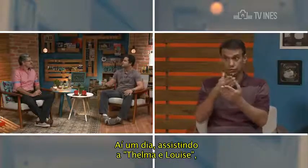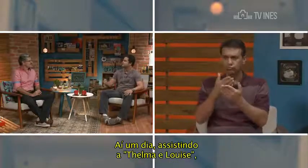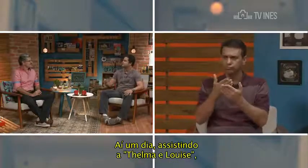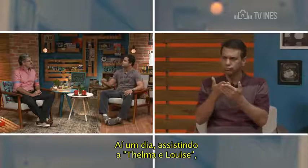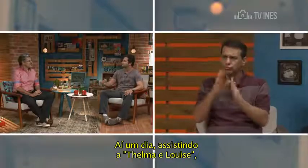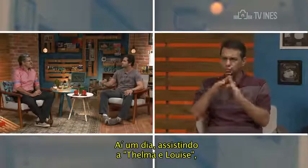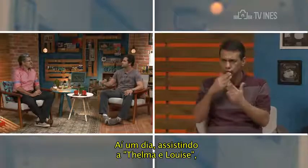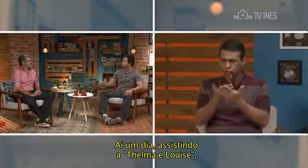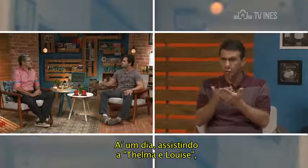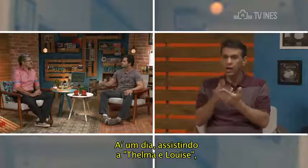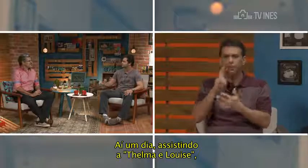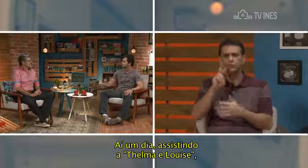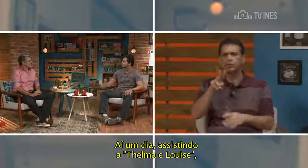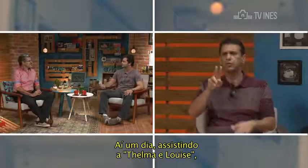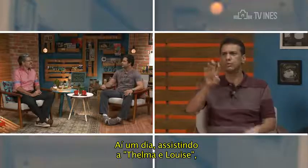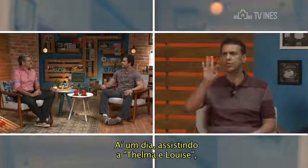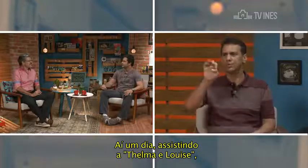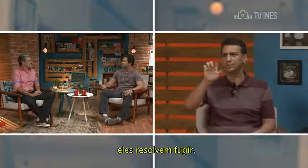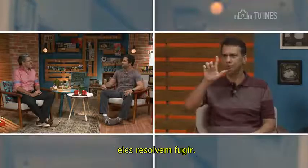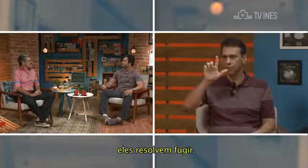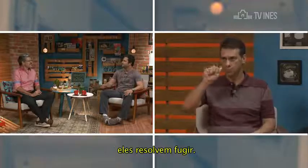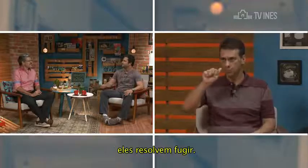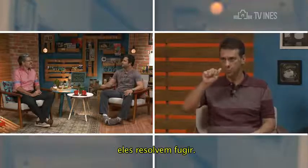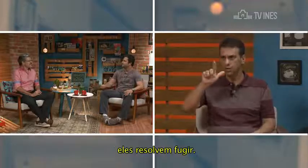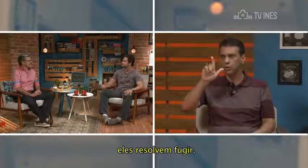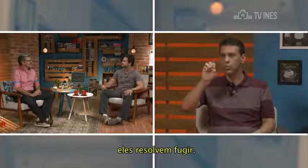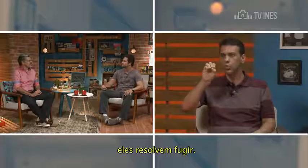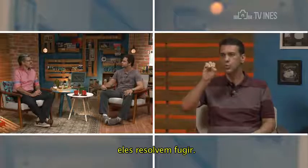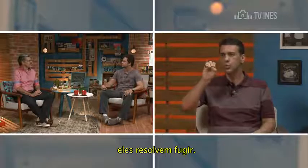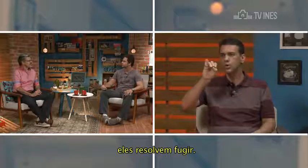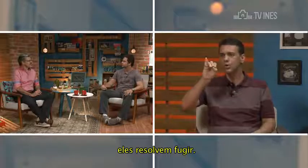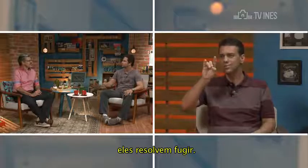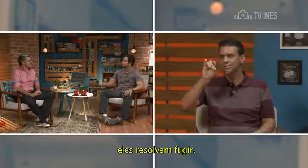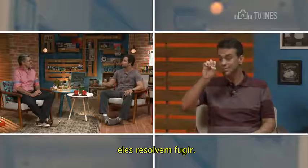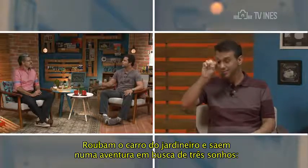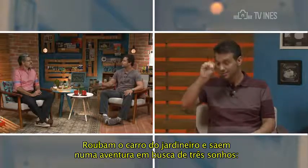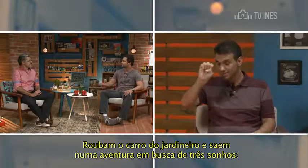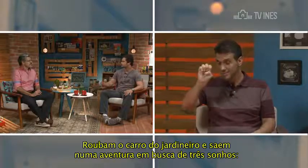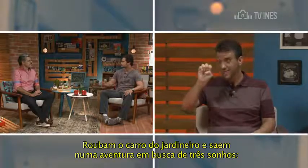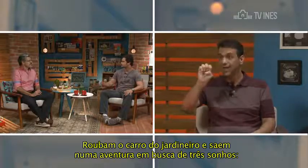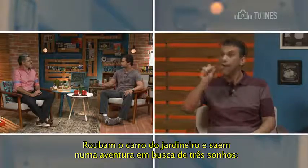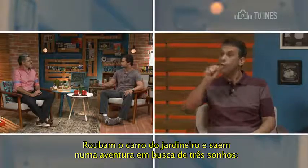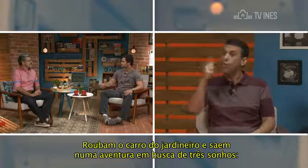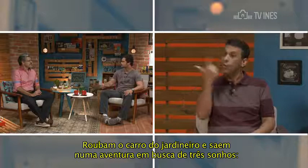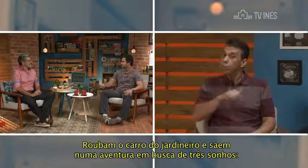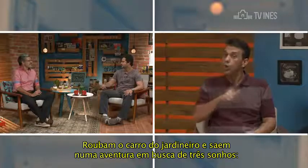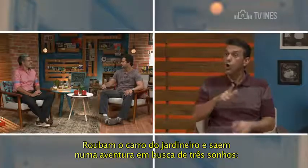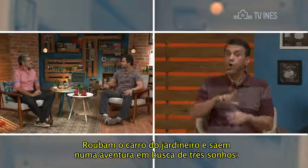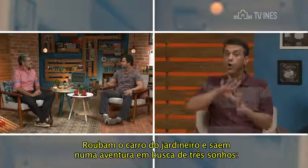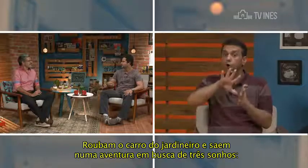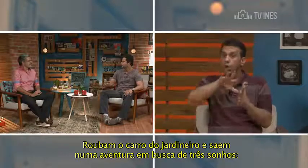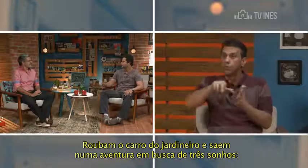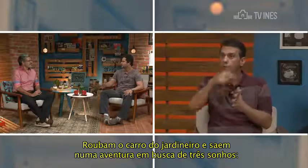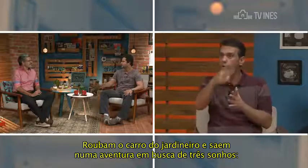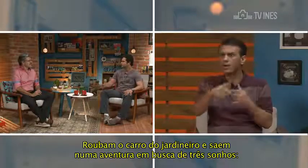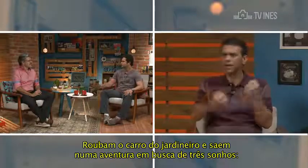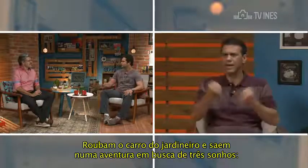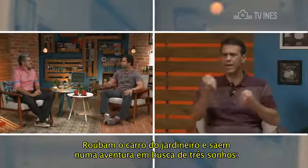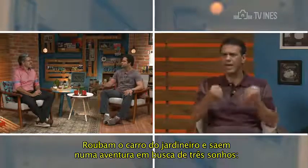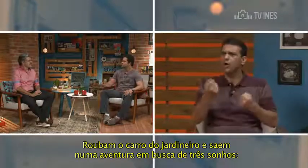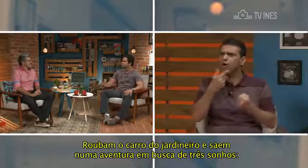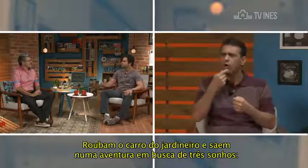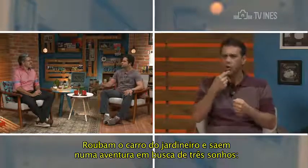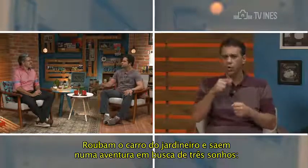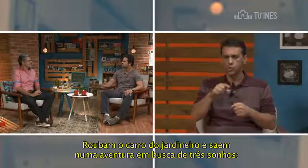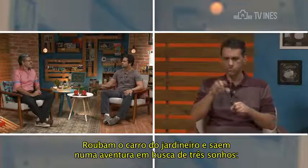dia, assistindo Thelma e Louise, eles resolvem fugir. Roubam o carro do jardineiro e saem numa aventura em